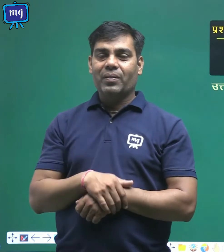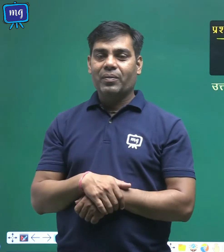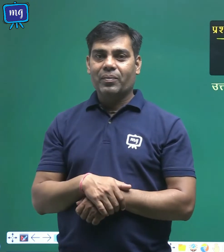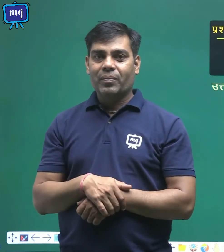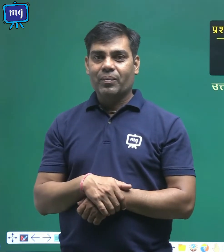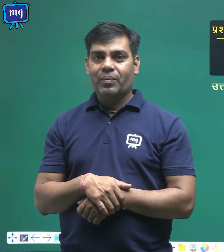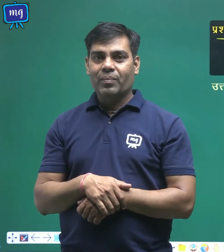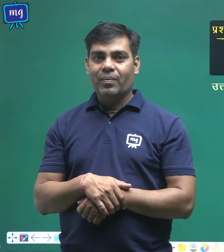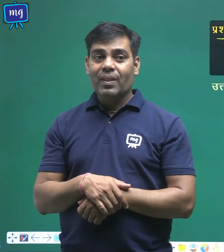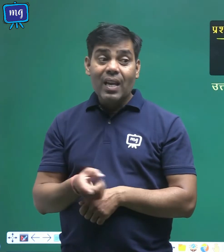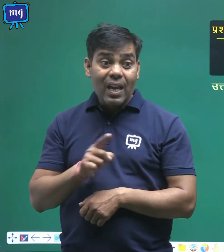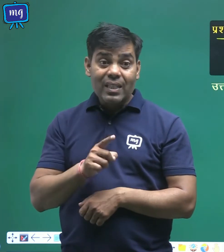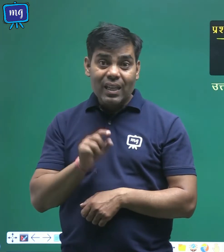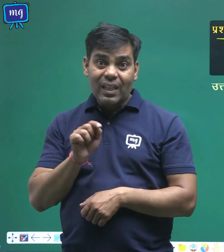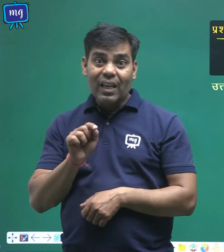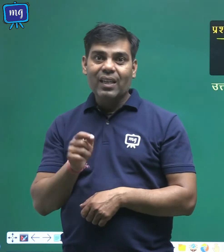ऐसा क्या किया